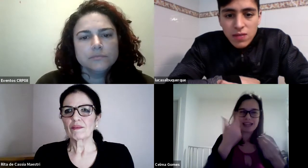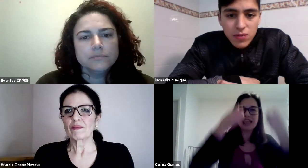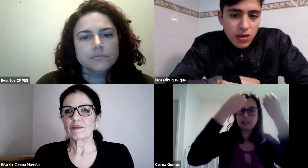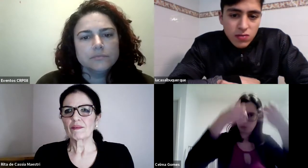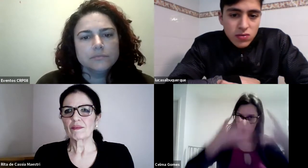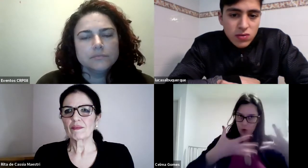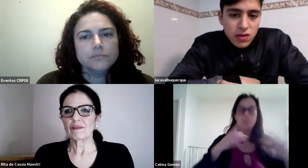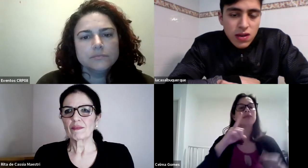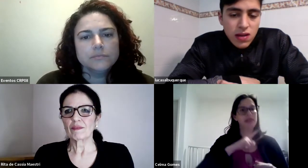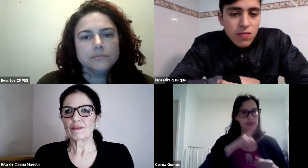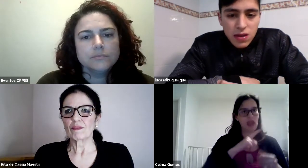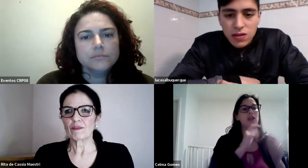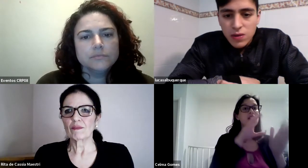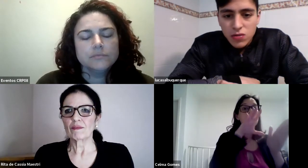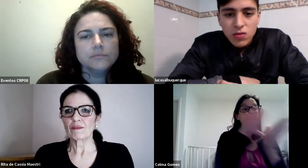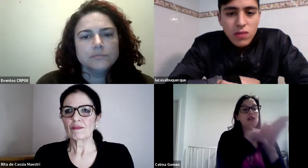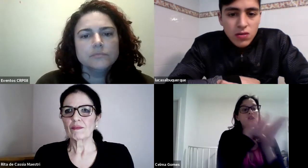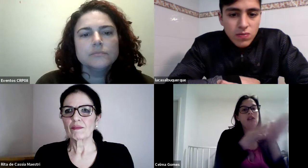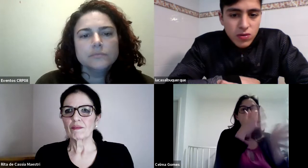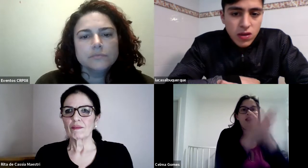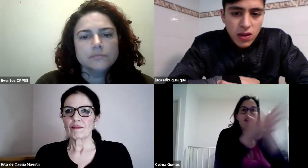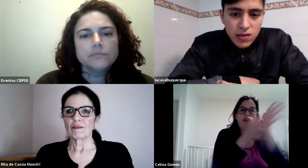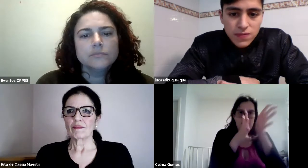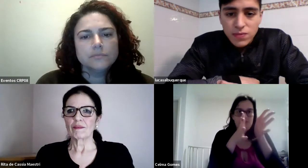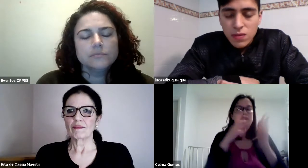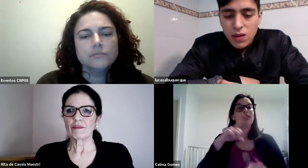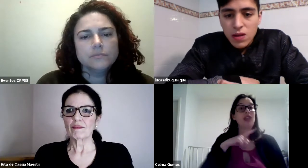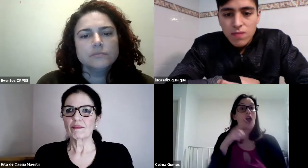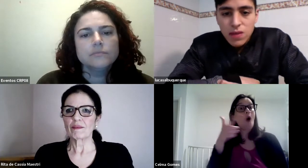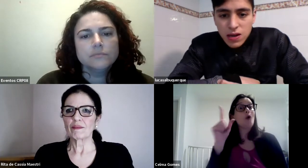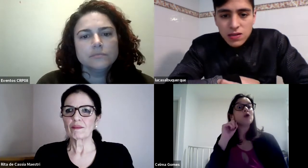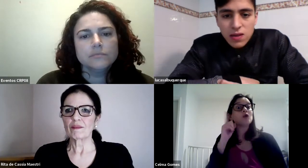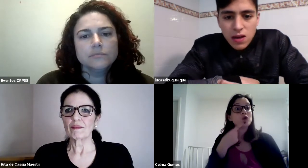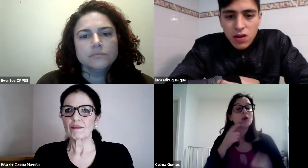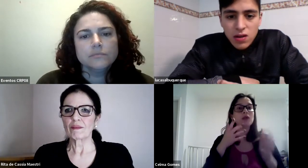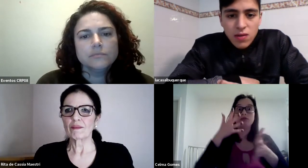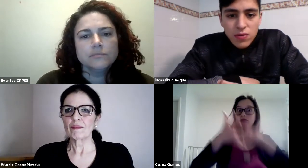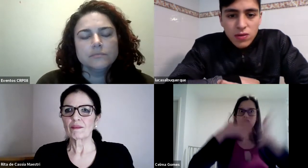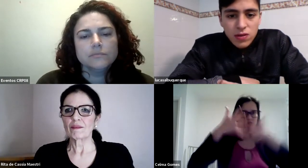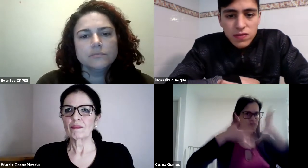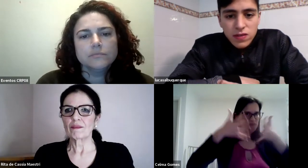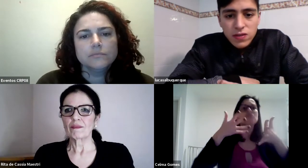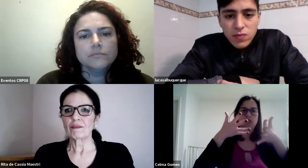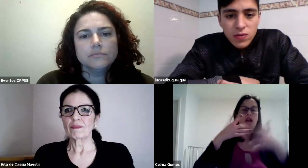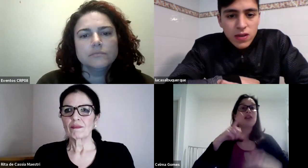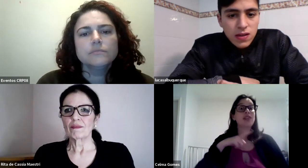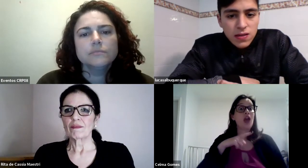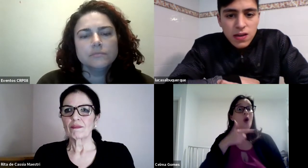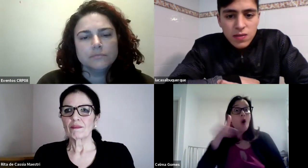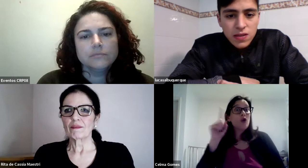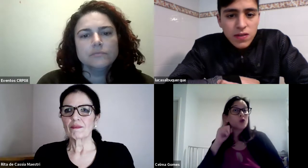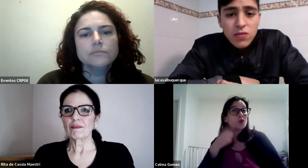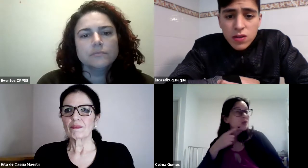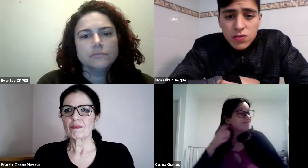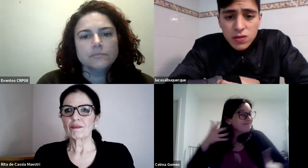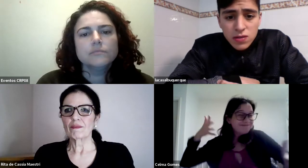ver, porque alguns surdos têm, né? Como a Rita explicou, o domínio do português, mas agora não é por conta disso que você vai usar um português sinalizado,